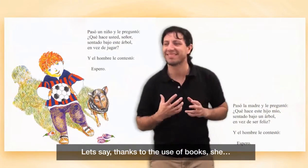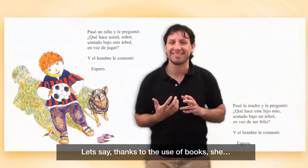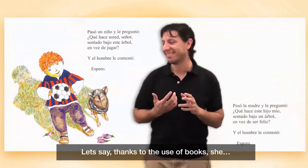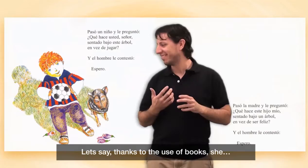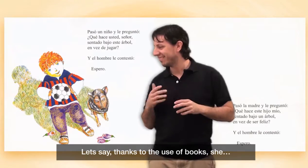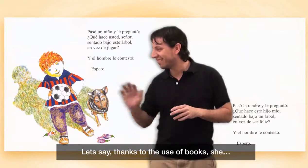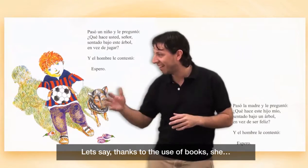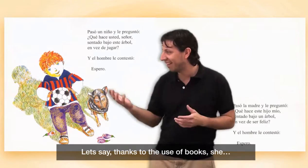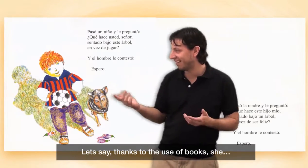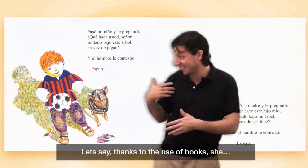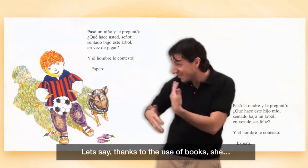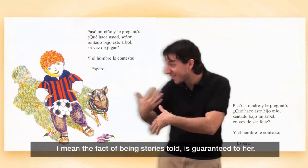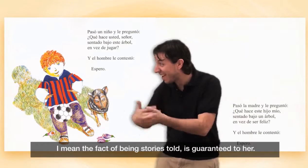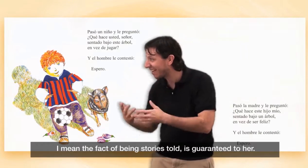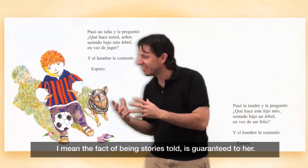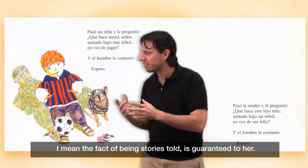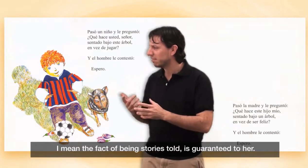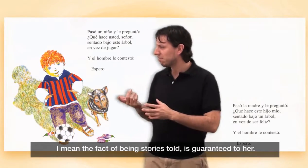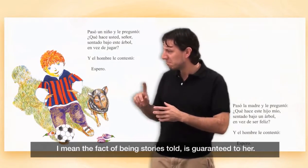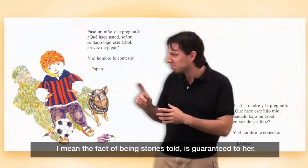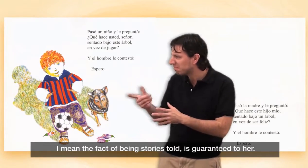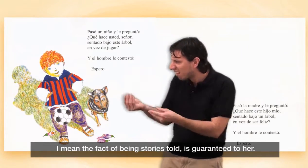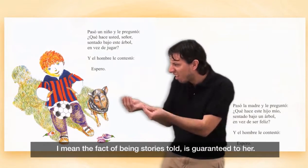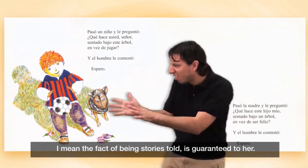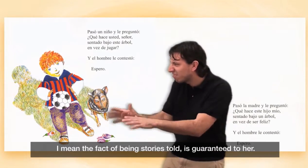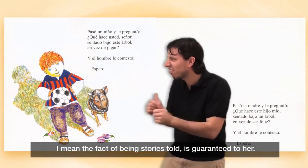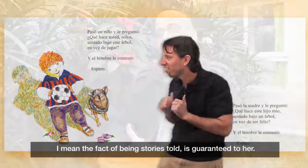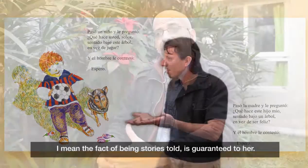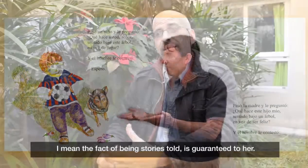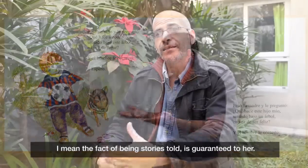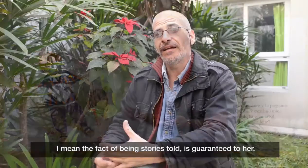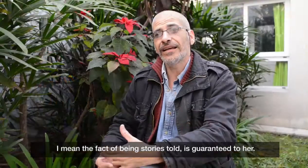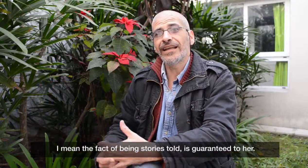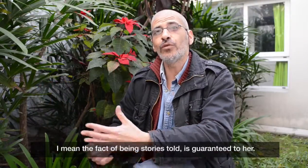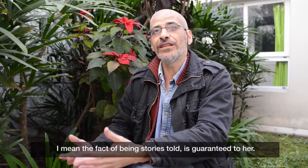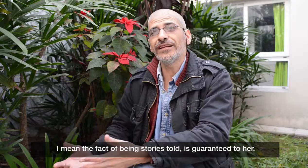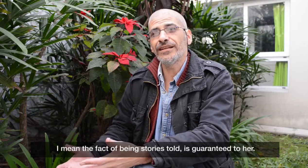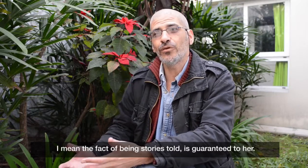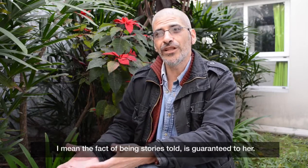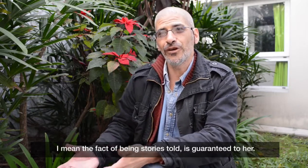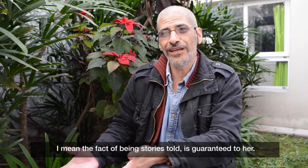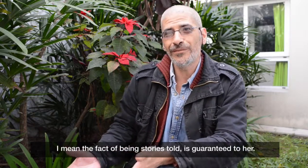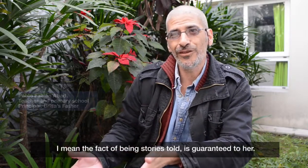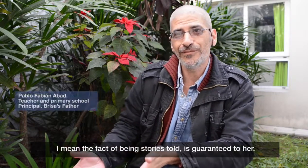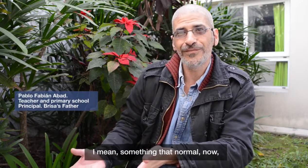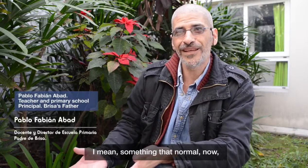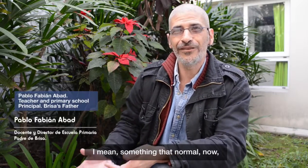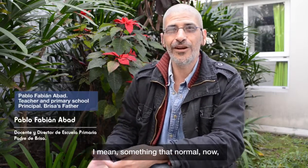que ella, digamos, tuvo garantizado es el derecho a que le cuenten cuentos, digamos. Una cosa